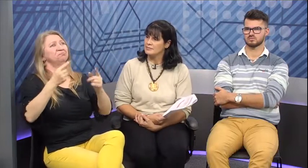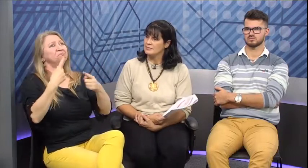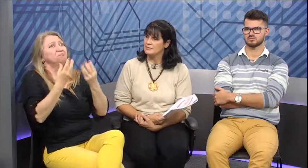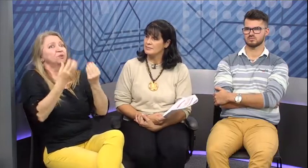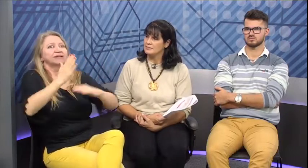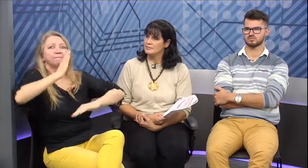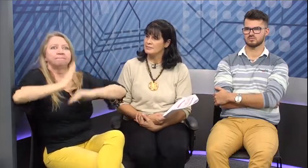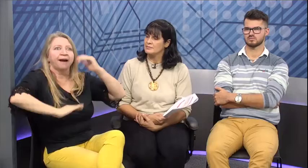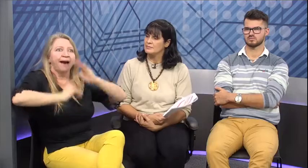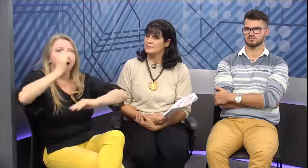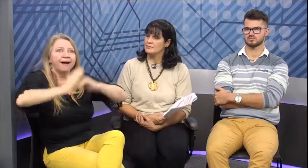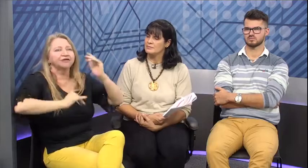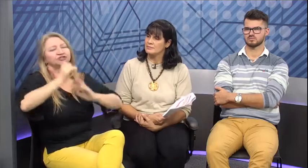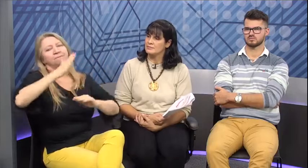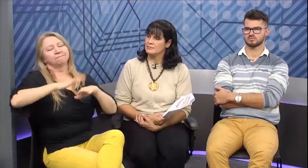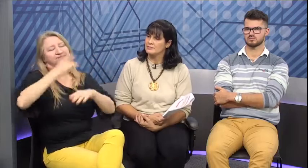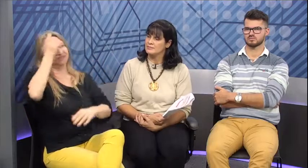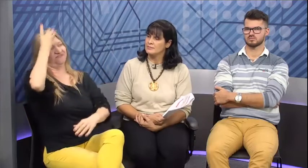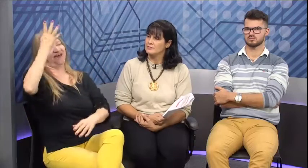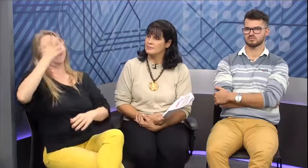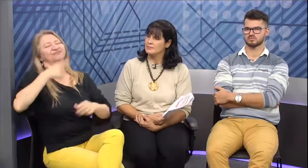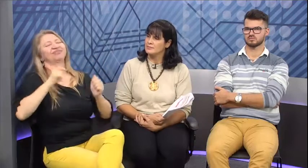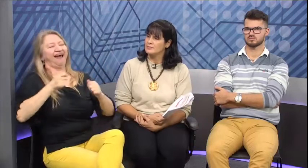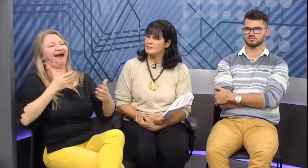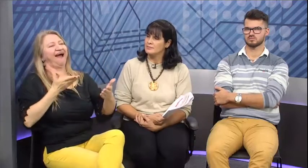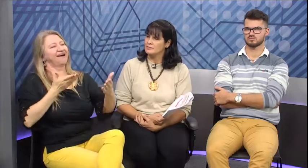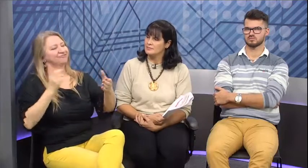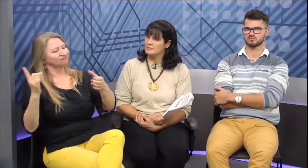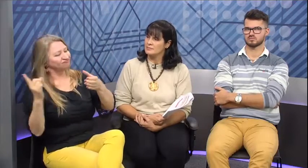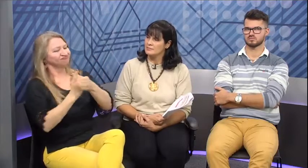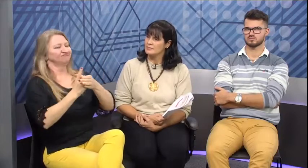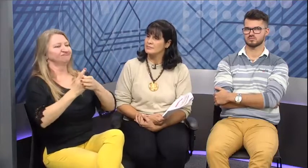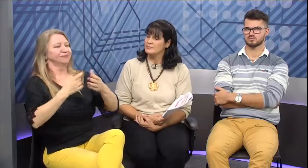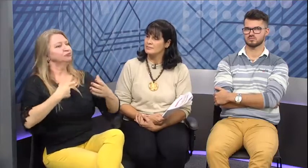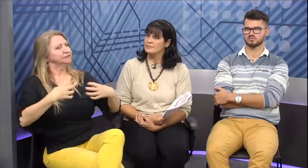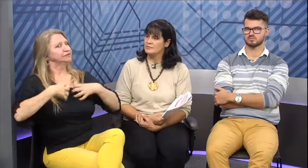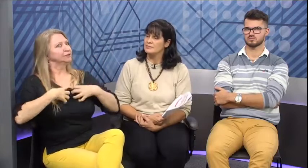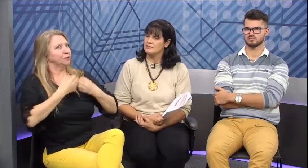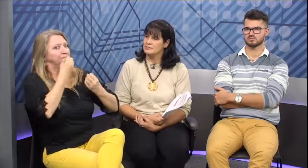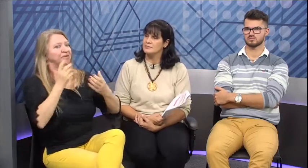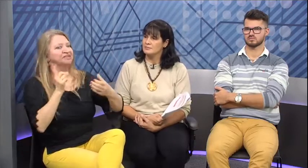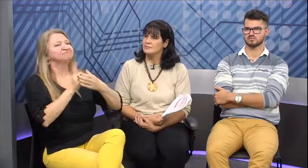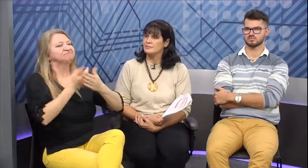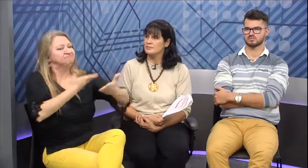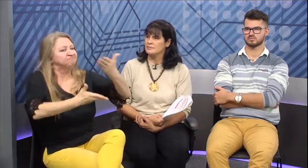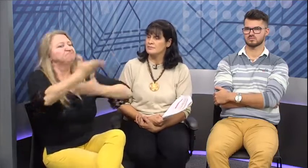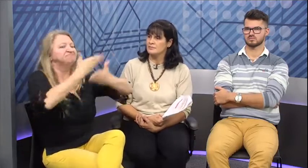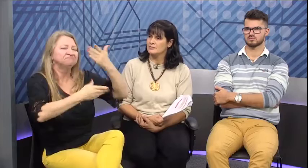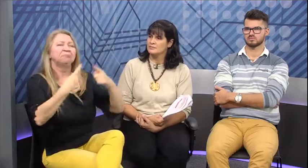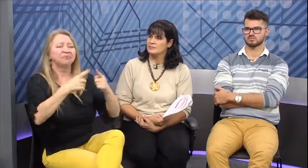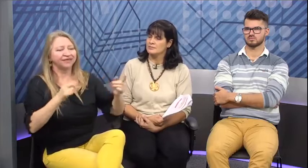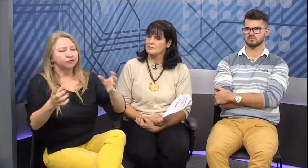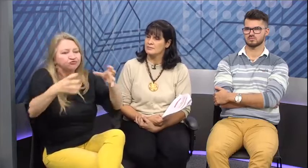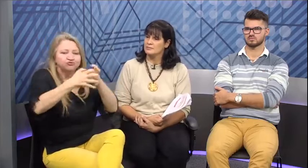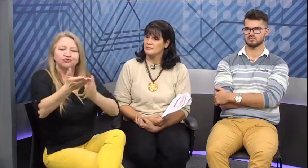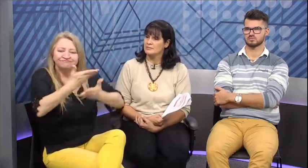ele é muito prático, né? Então, por isso que era fácil de acompanhar, né? Eu me sentia muito bem, né,